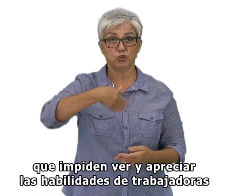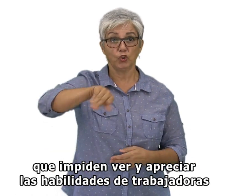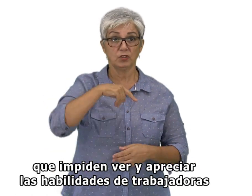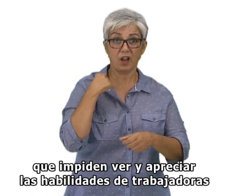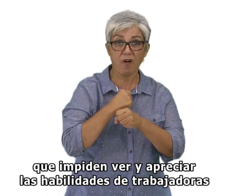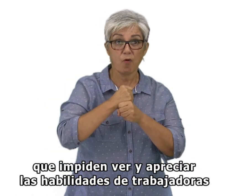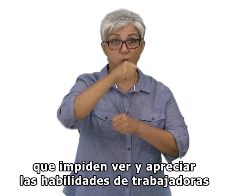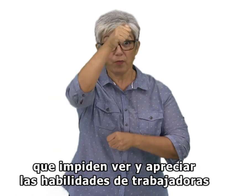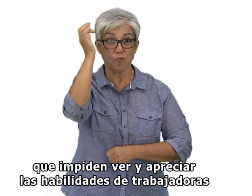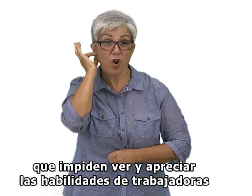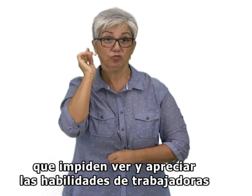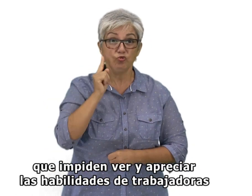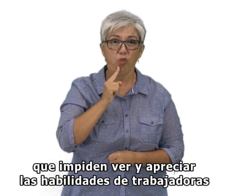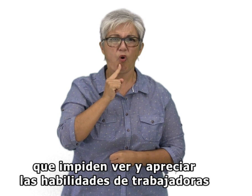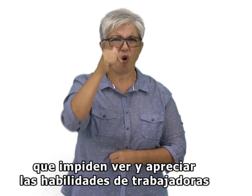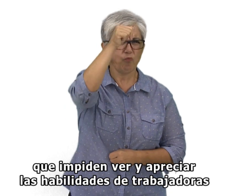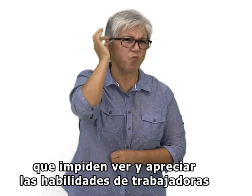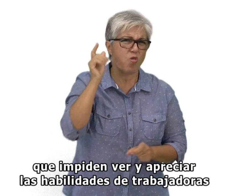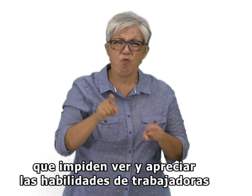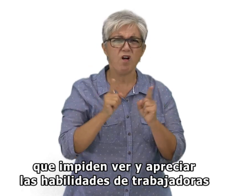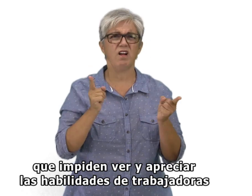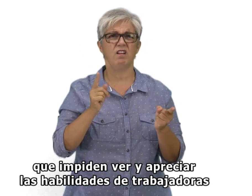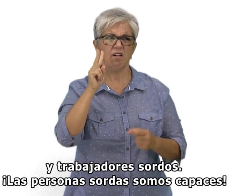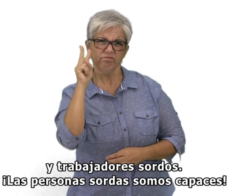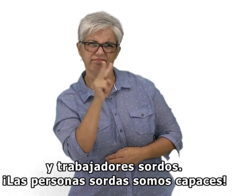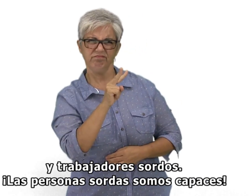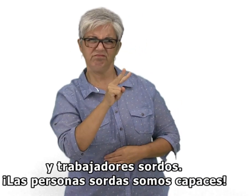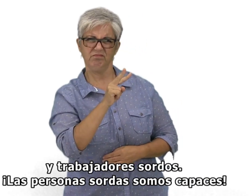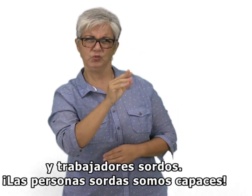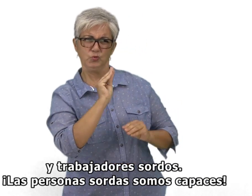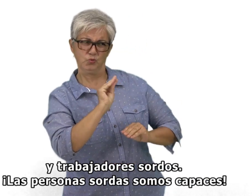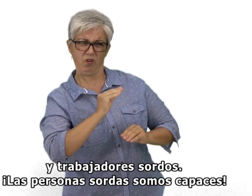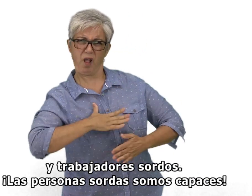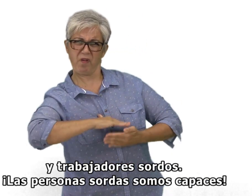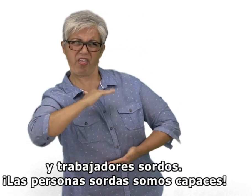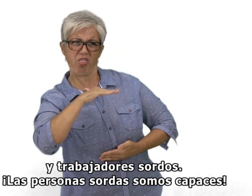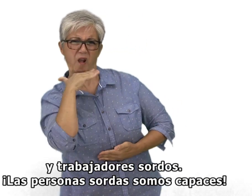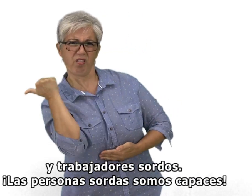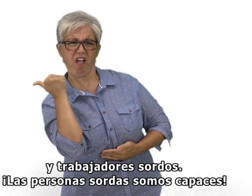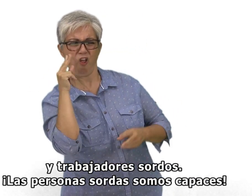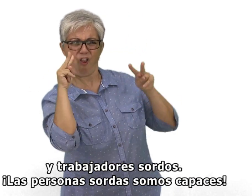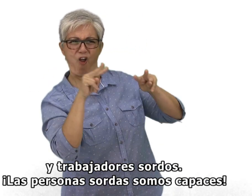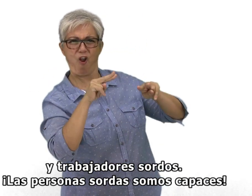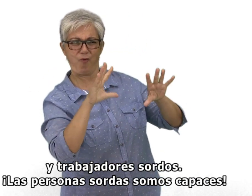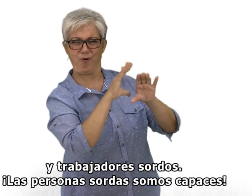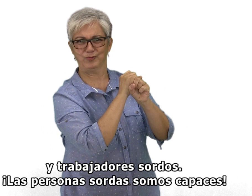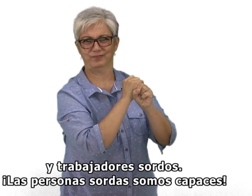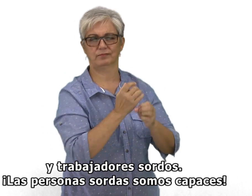impiden ver y apreciar las habilidades de trabajadoras y trabajadores sordos. Las personas sordas somos